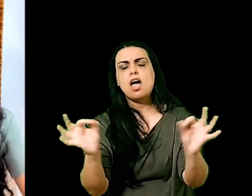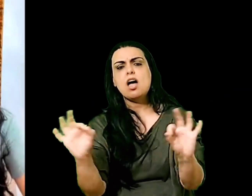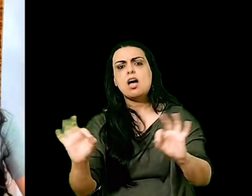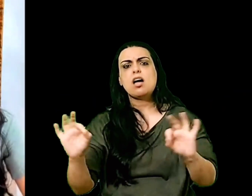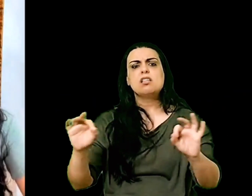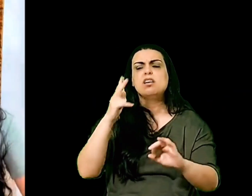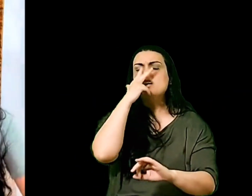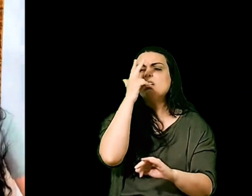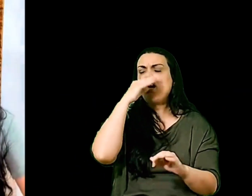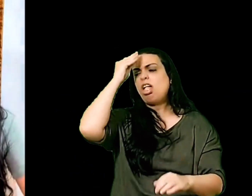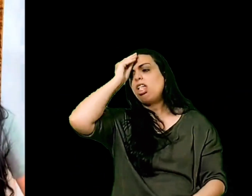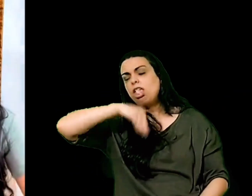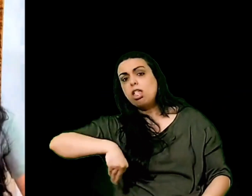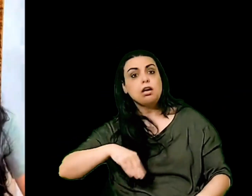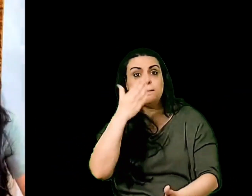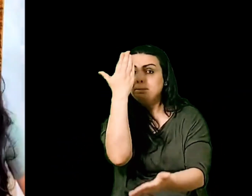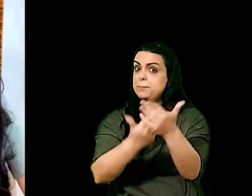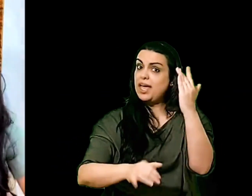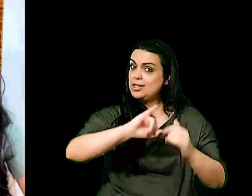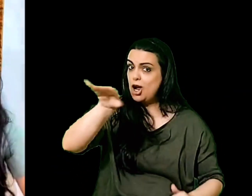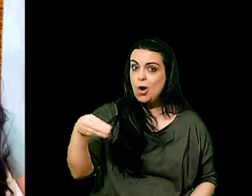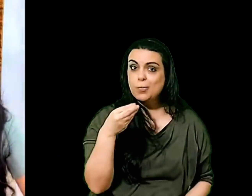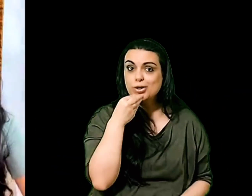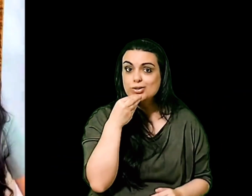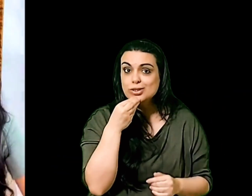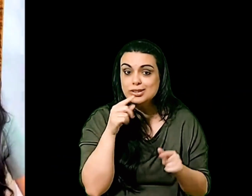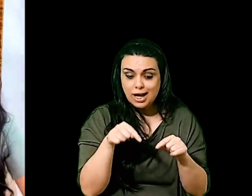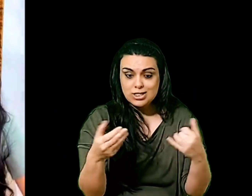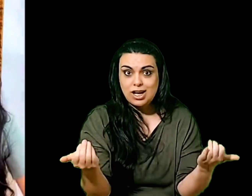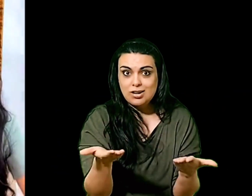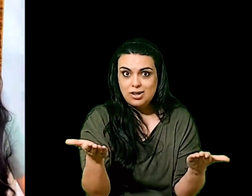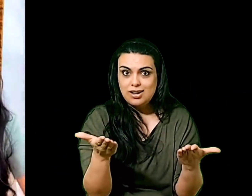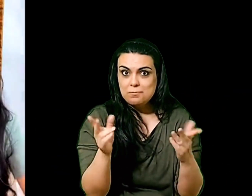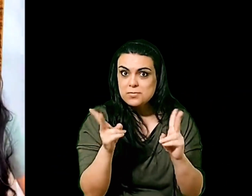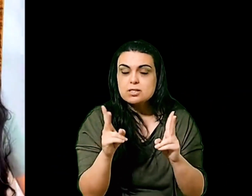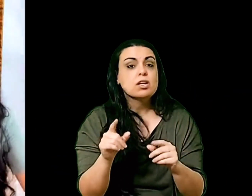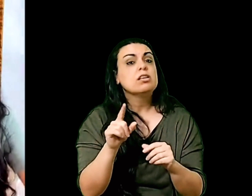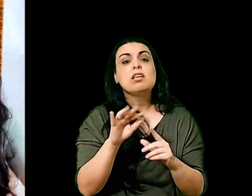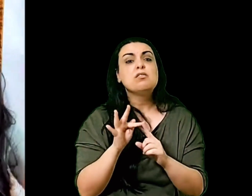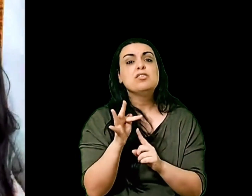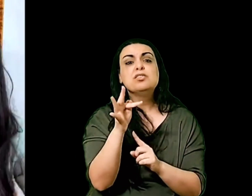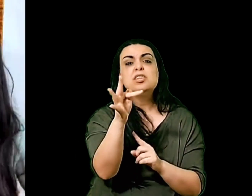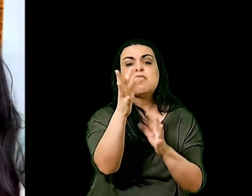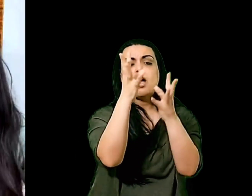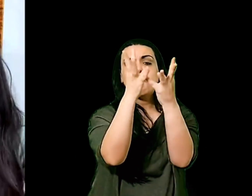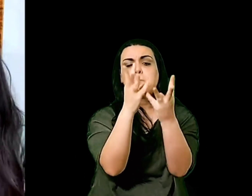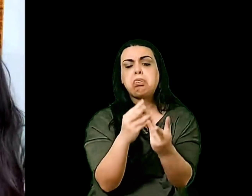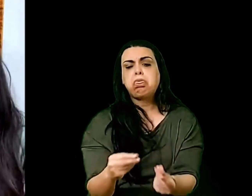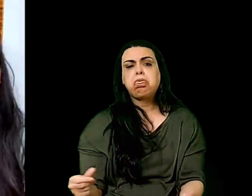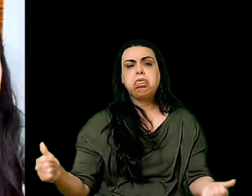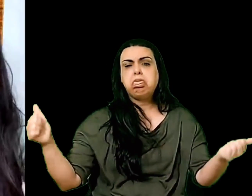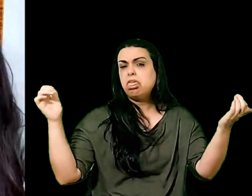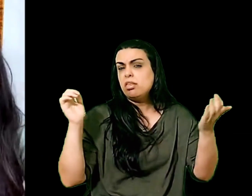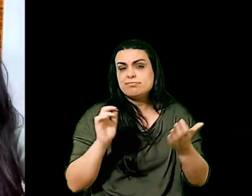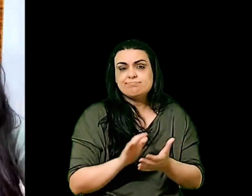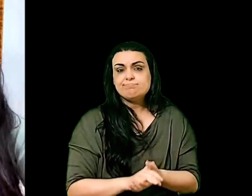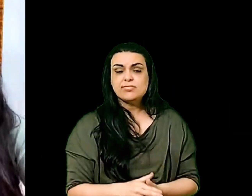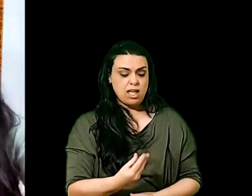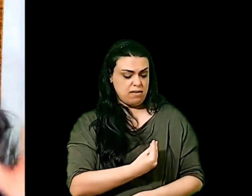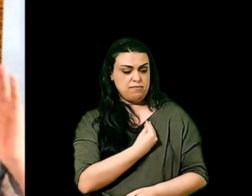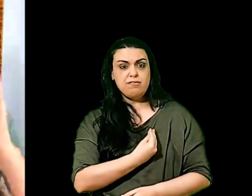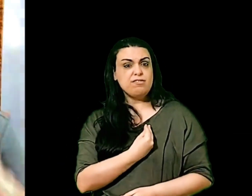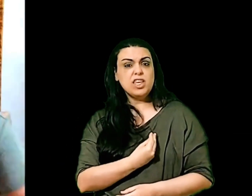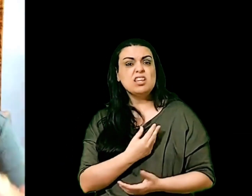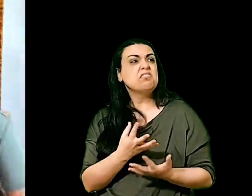perde a oportunidade de estar vivendo o que a gente está vivendo agora, mas em pouco tempo vai se tornar obsoleta a sua